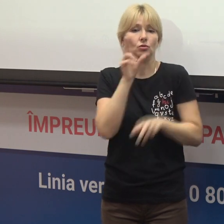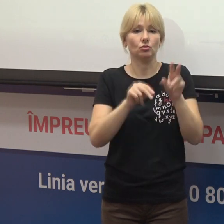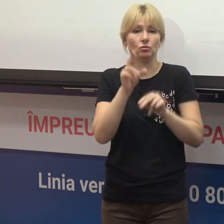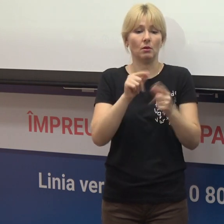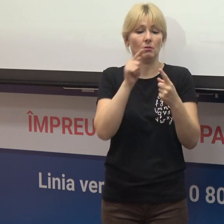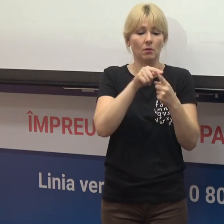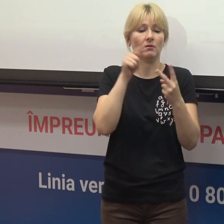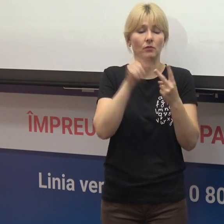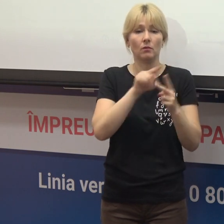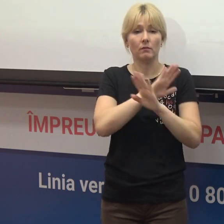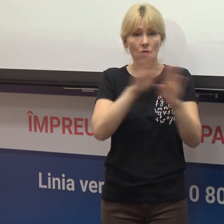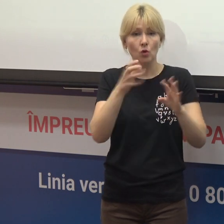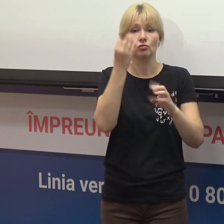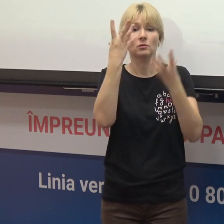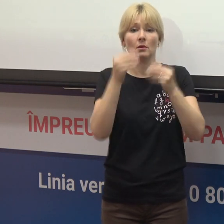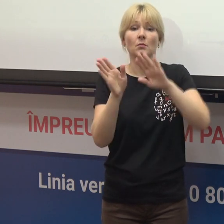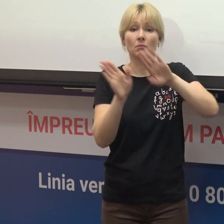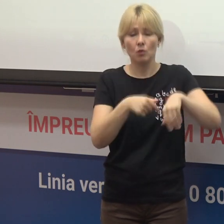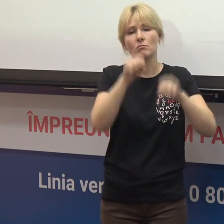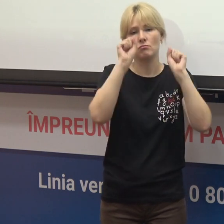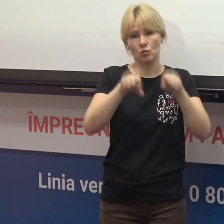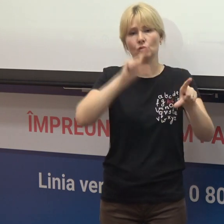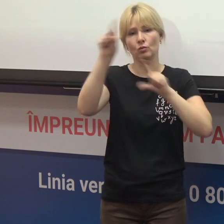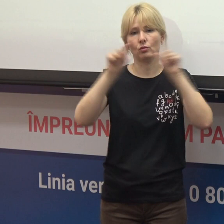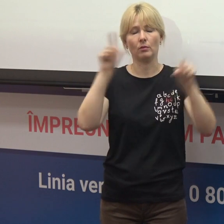fel, restricția nu este,